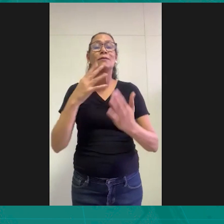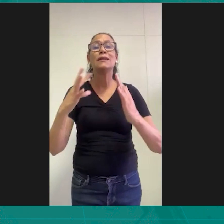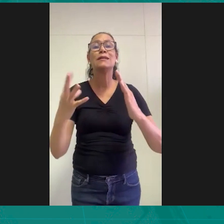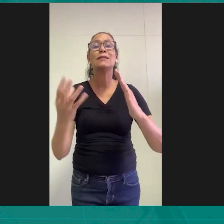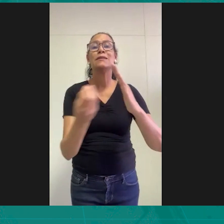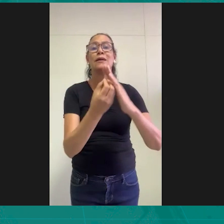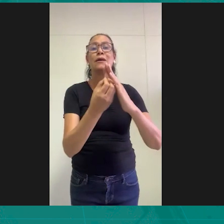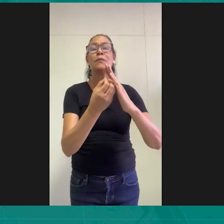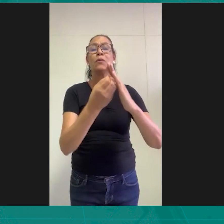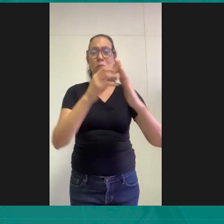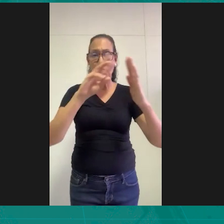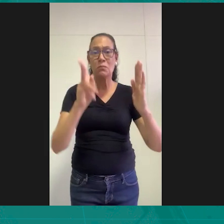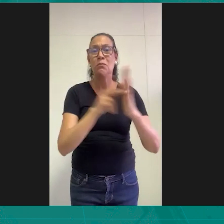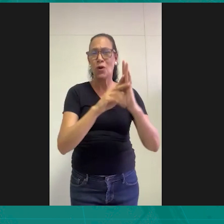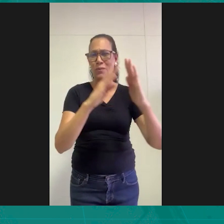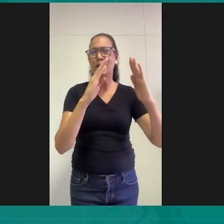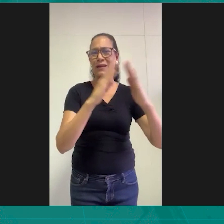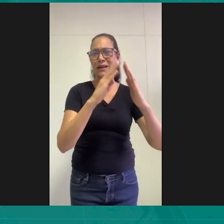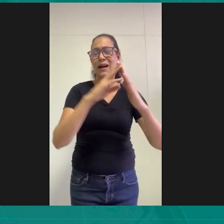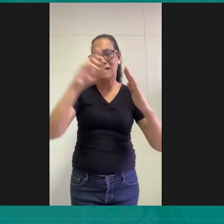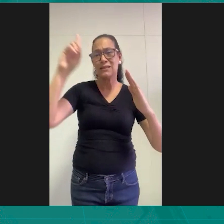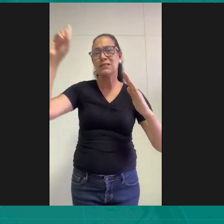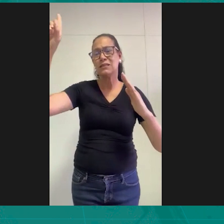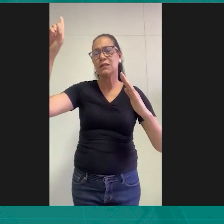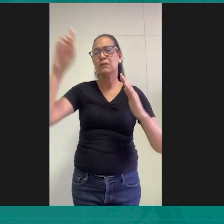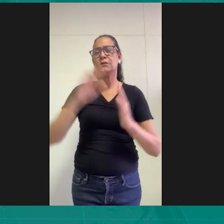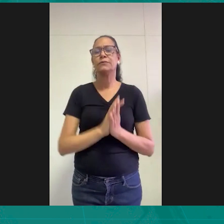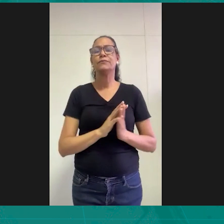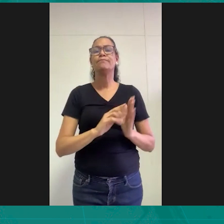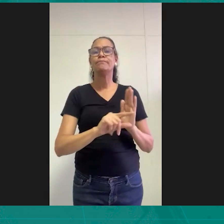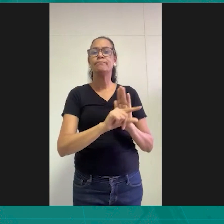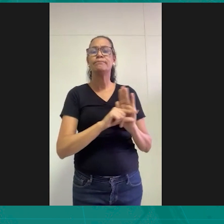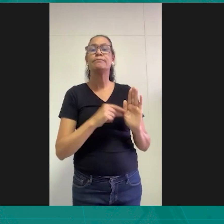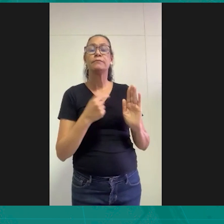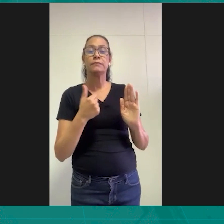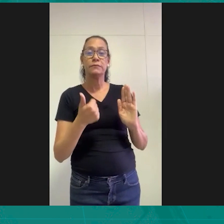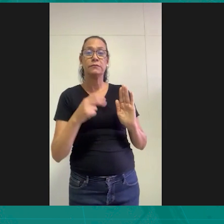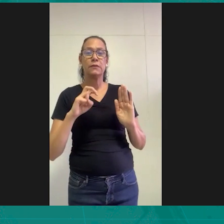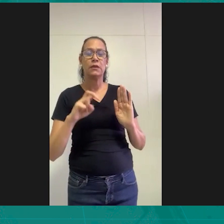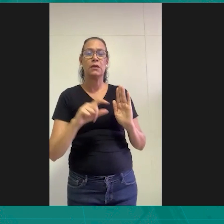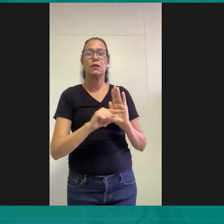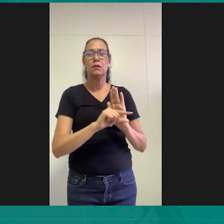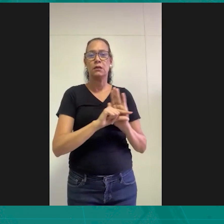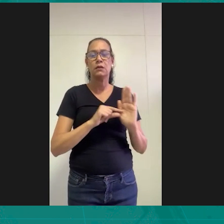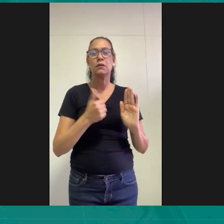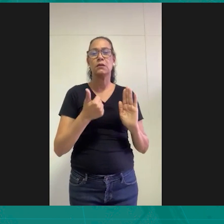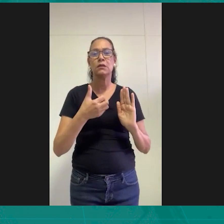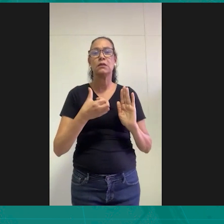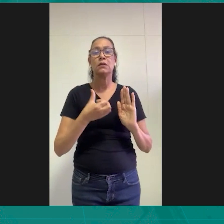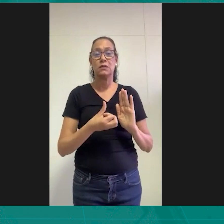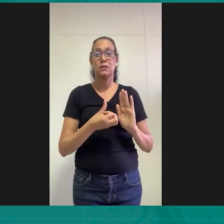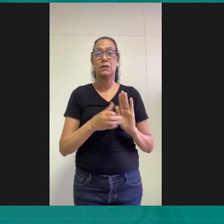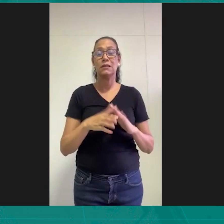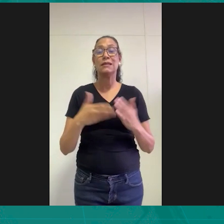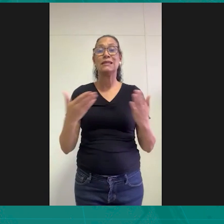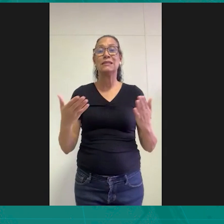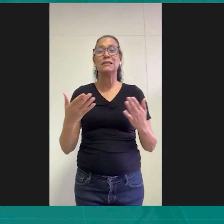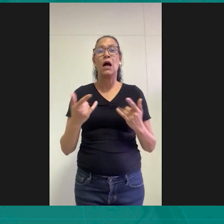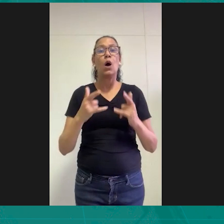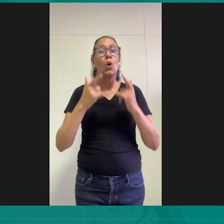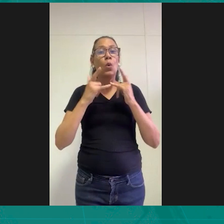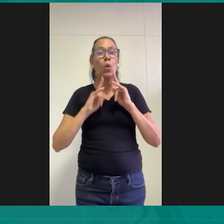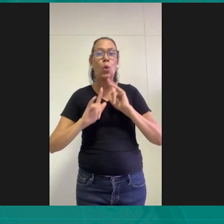Deus, tá? E versículo 15 e 16, mas seguindo a verdade em amor, cresçamos em tudo naquele que